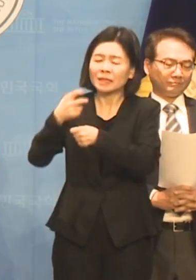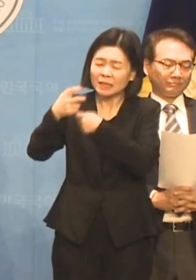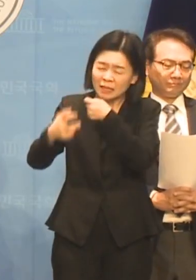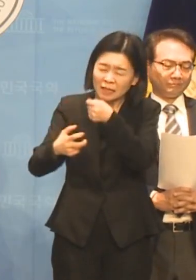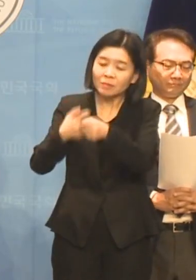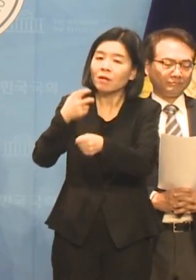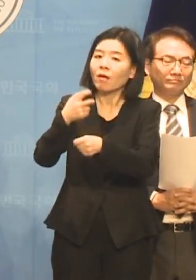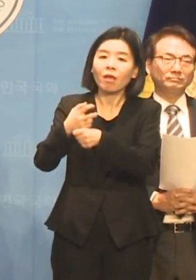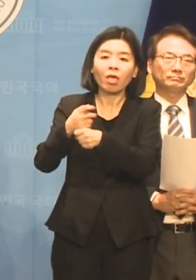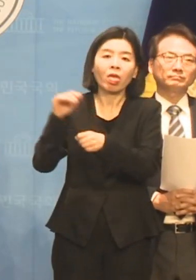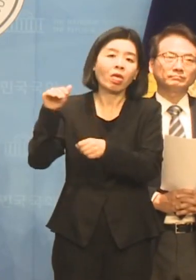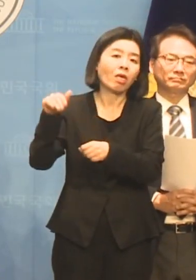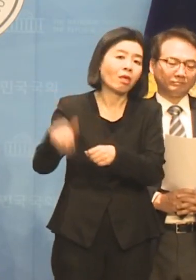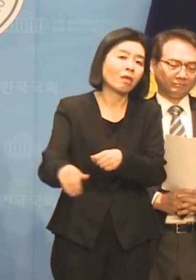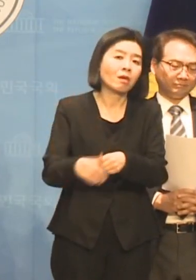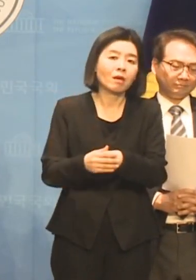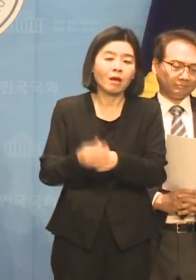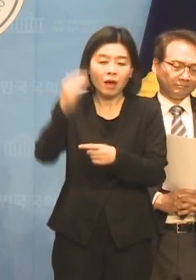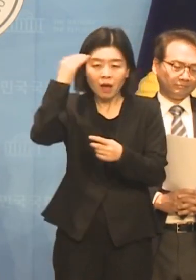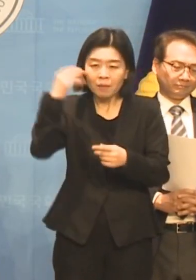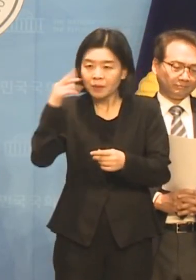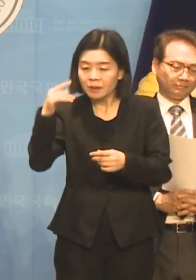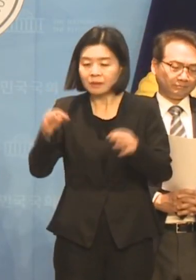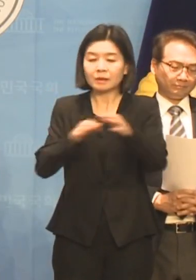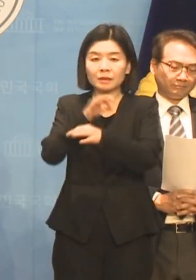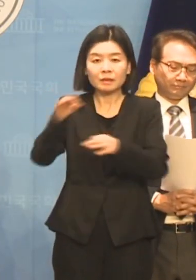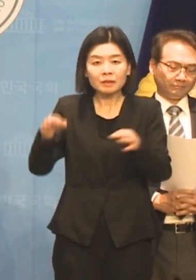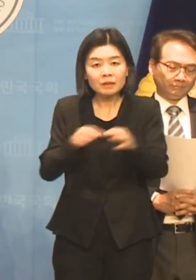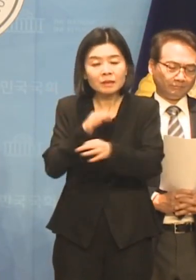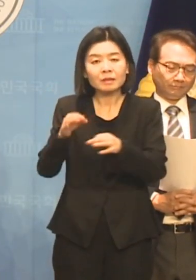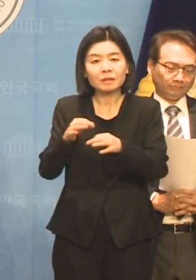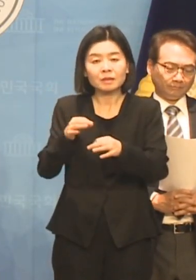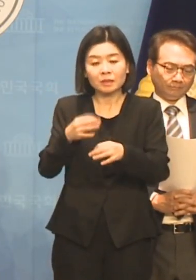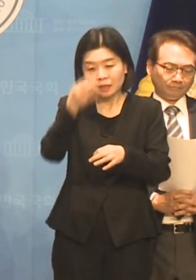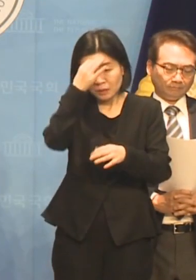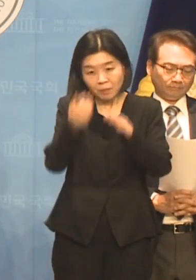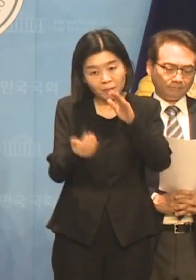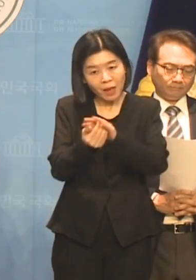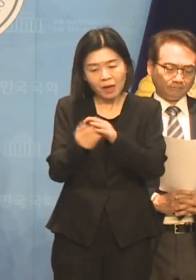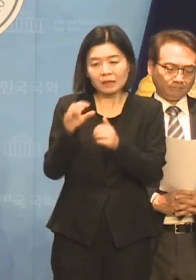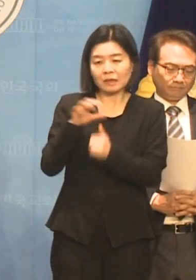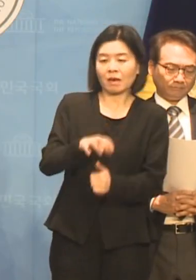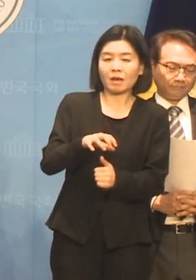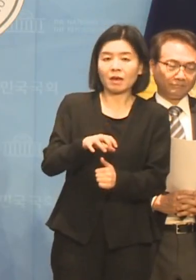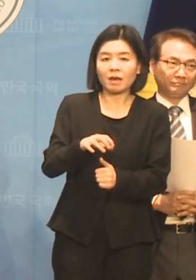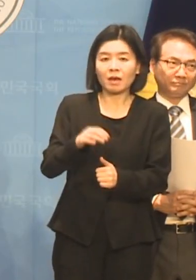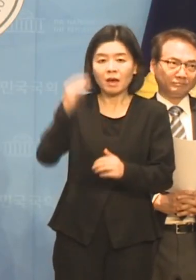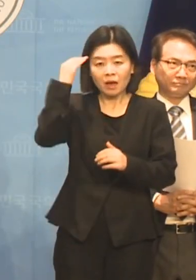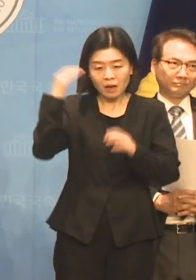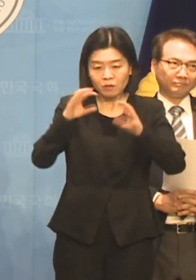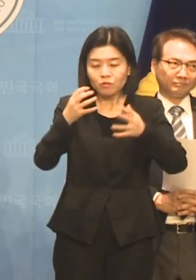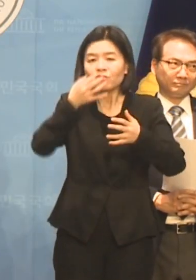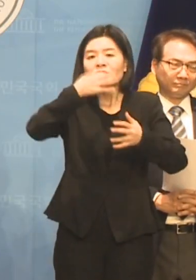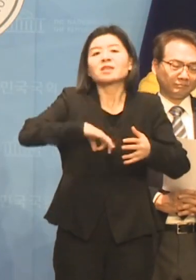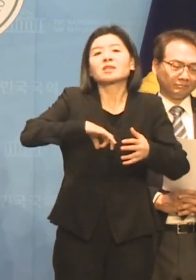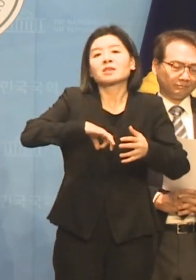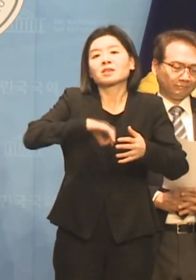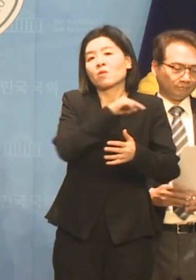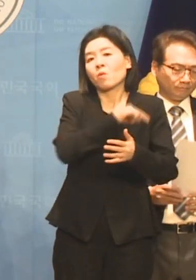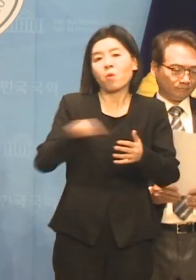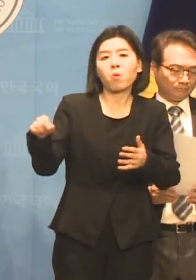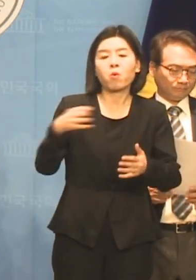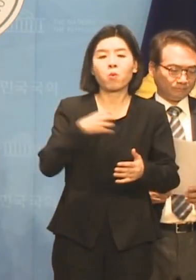하락을 넘어 한미 간 경제, 첨단 기술 협력 제한으로 인해 국익에 치명적인 손상을 가져올